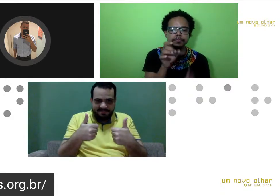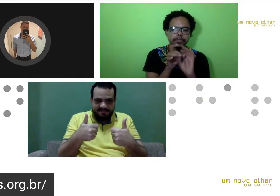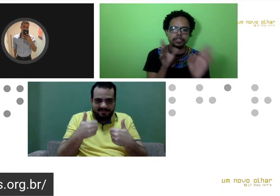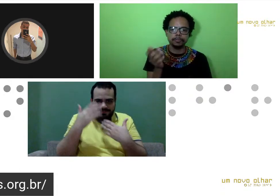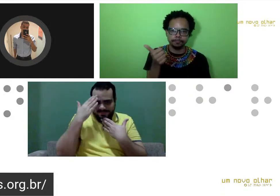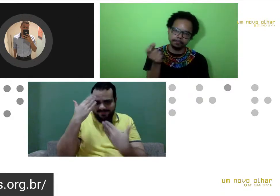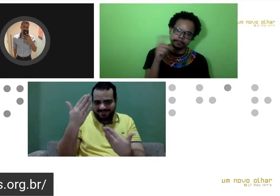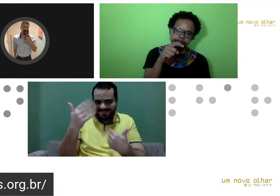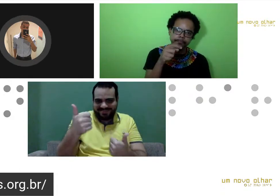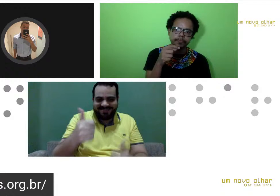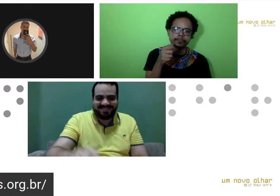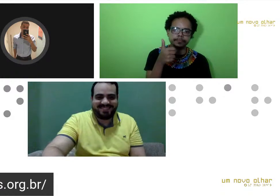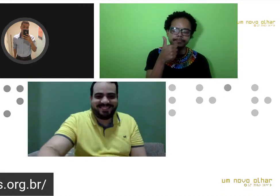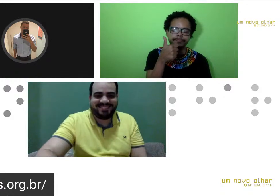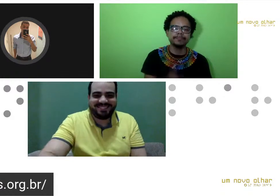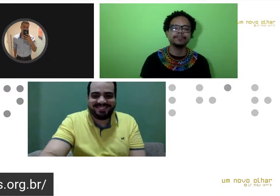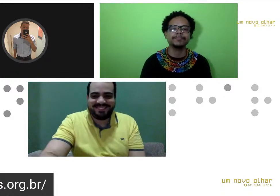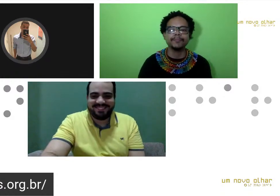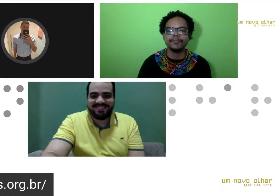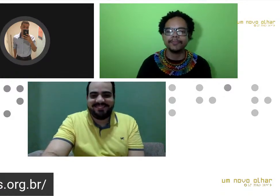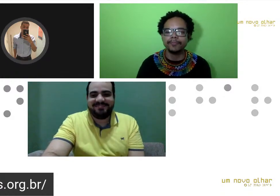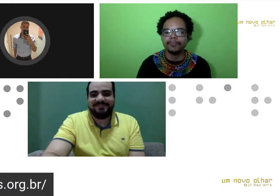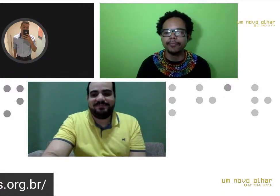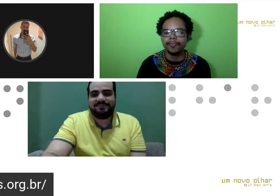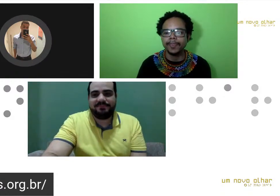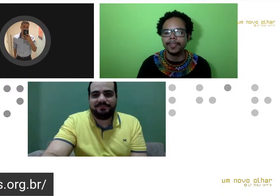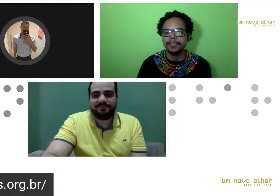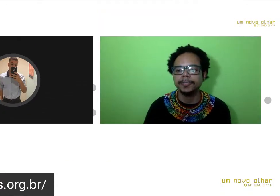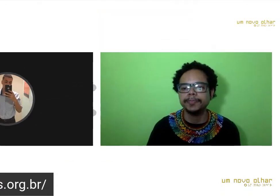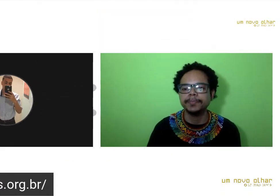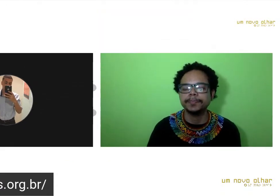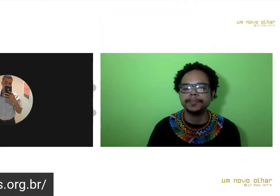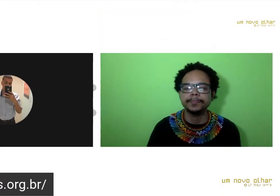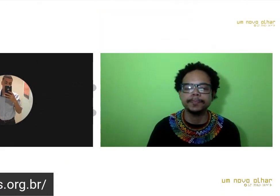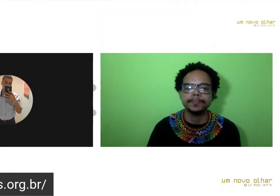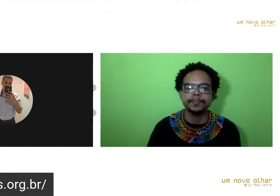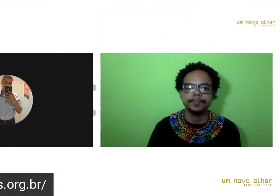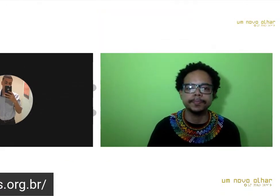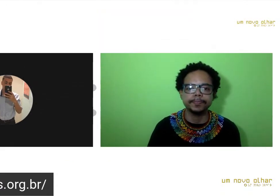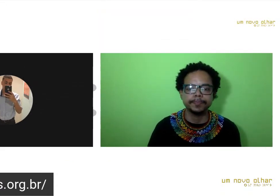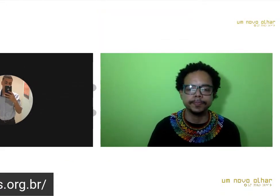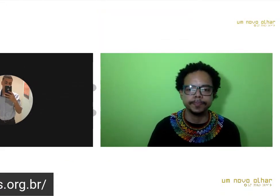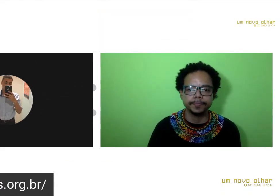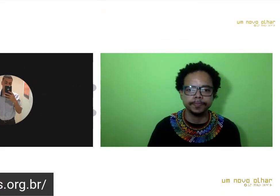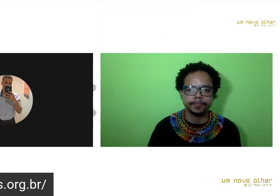tudo bem então vou pedir para você retornar um pouquinho a sua fala obrigado